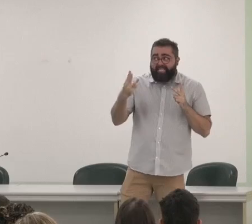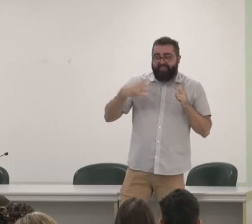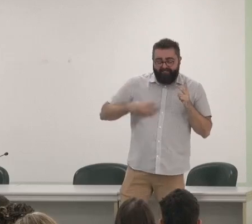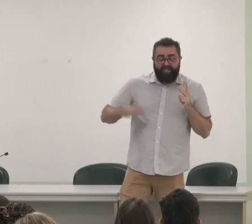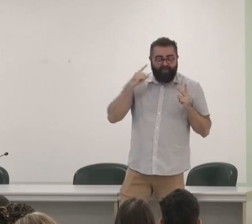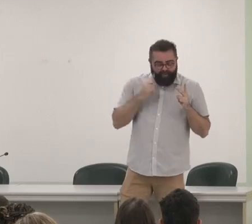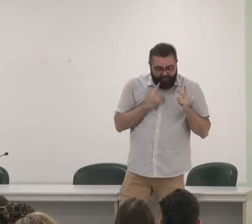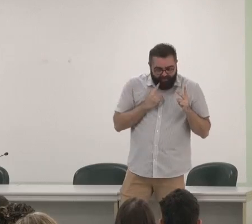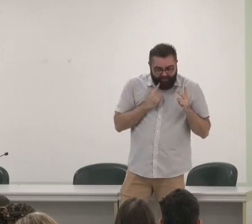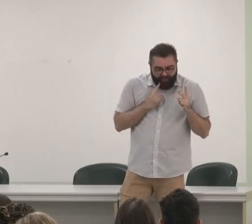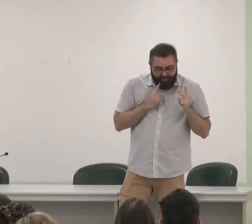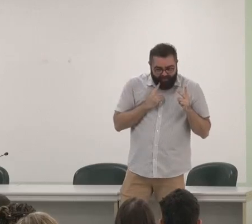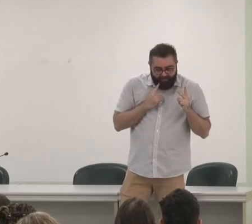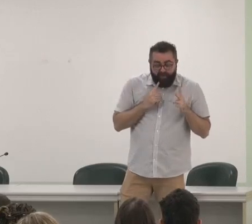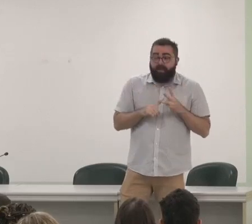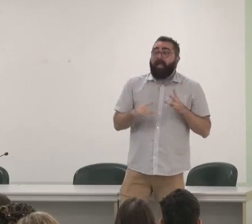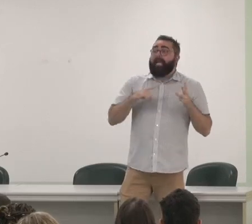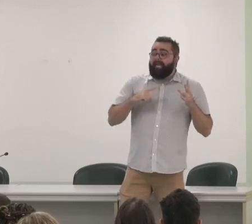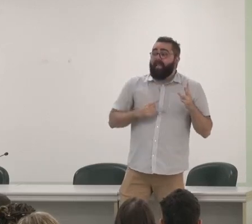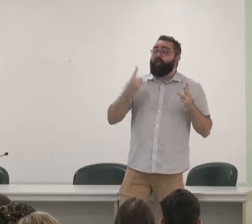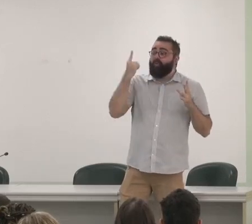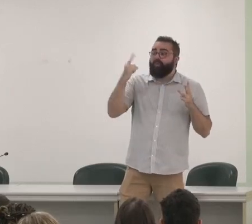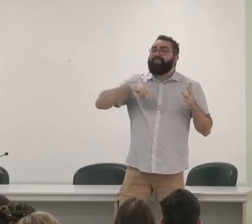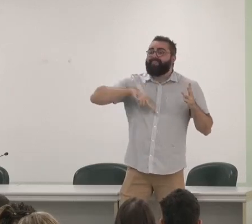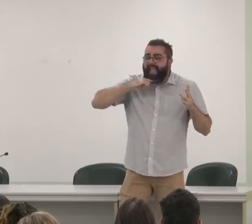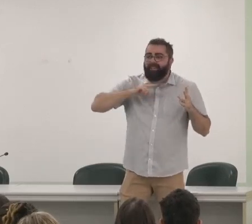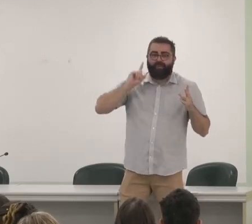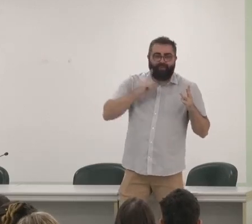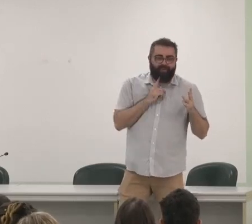e tem 3 filhos surdos e tem 1 neto